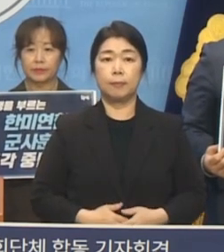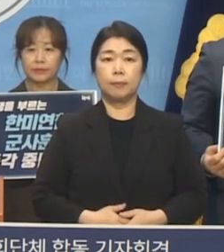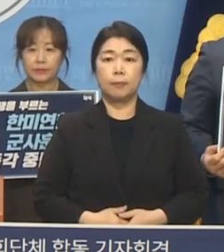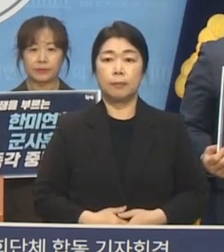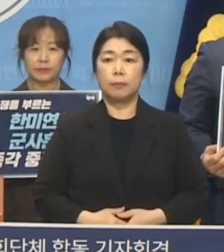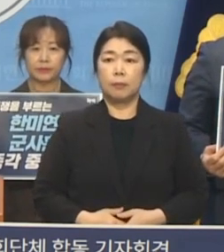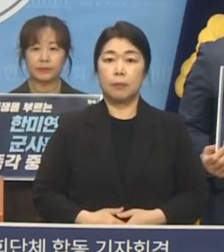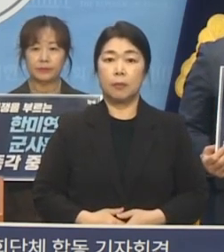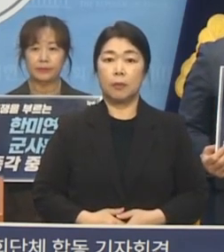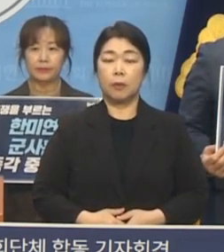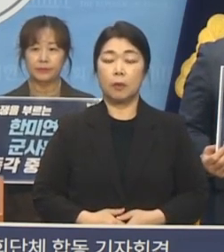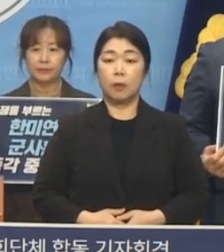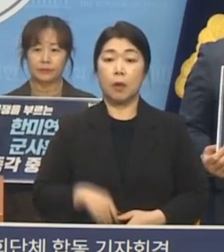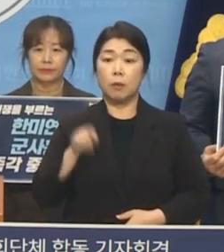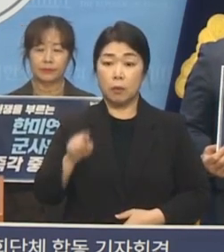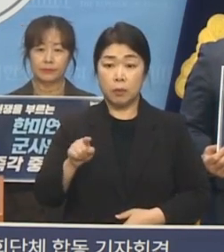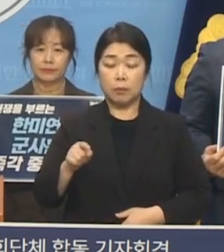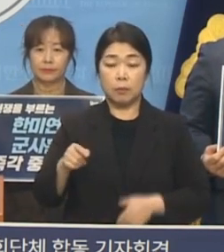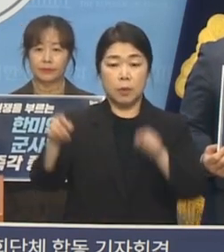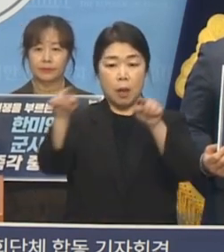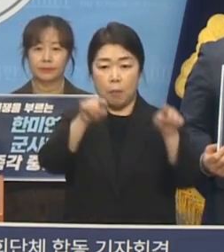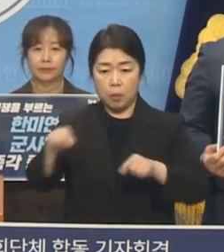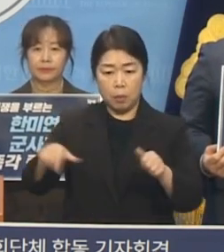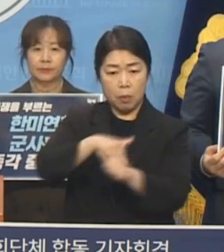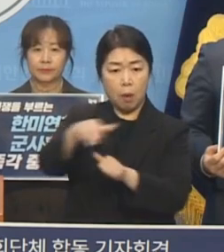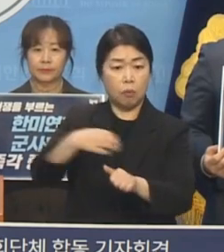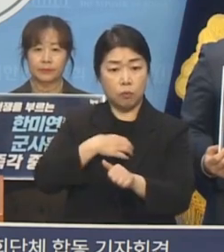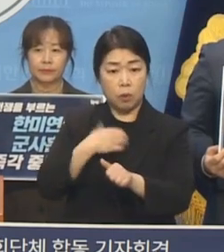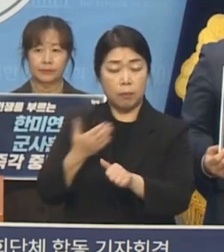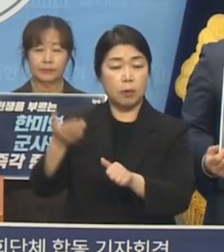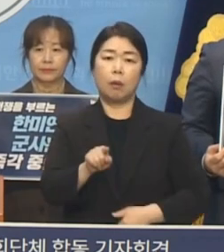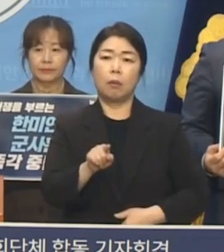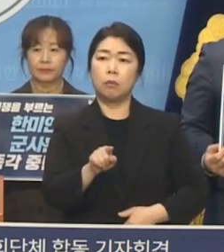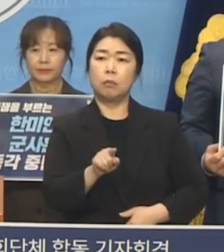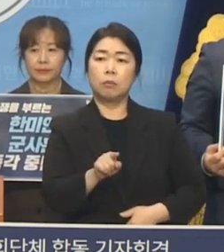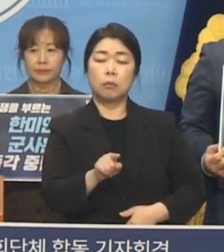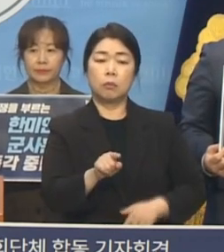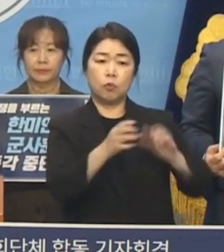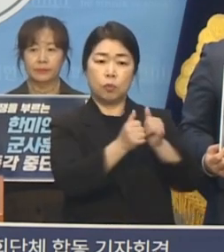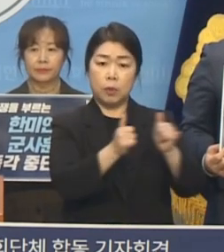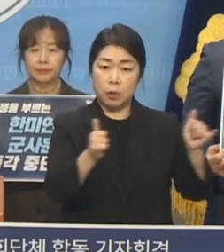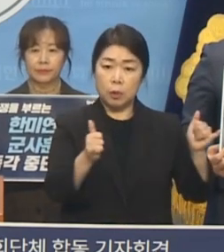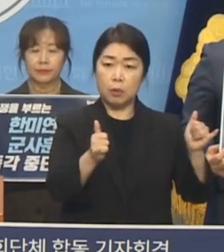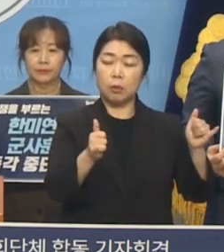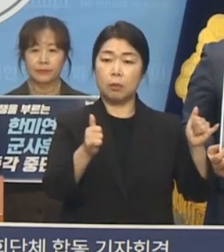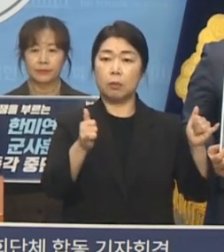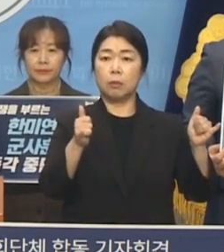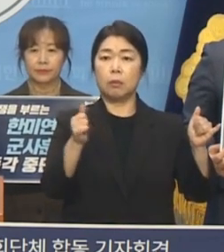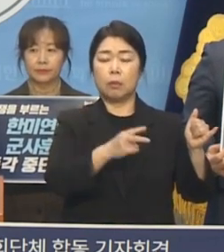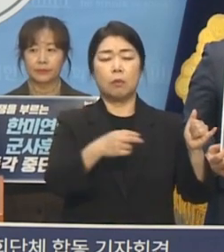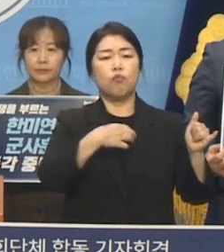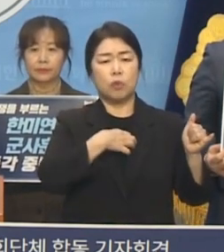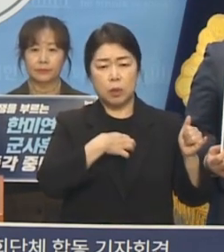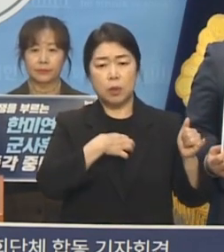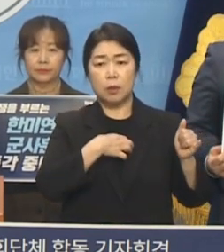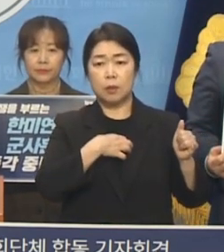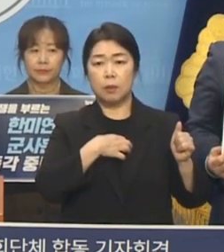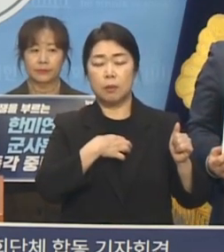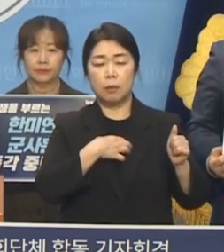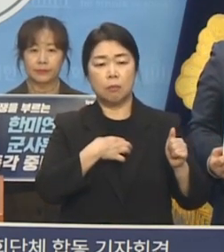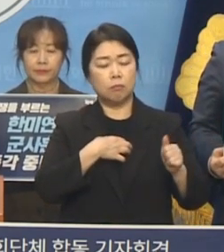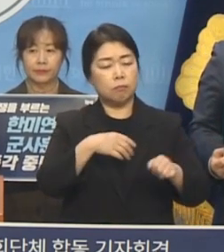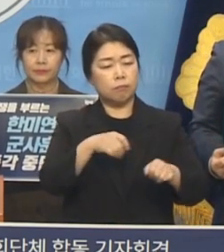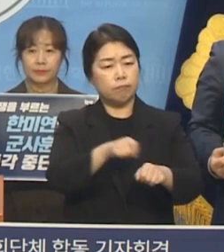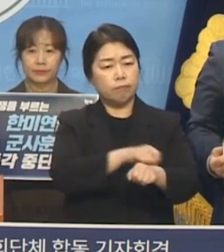그런데 그런 위협과 달리 지금 여론도 국민들도 이 위기에 별로